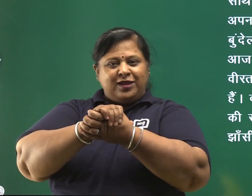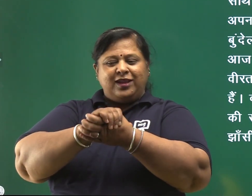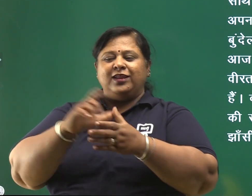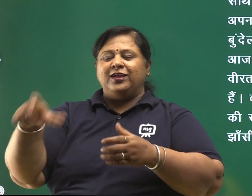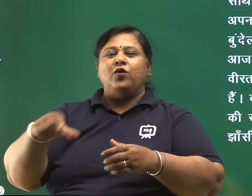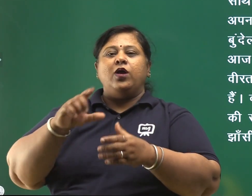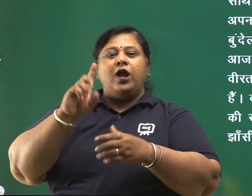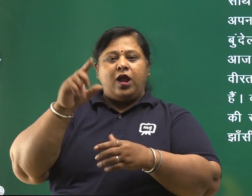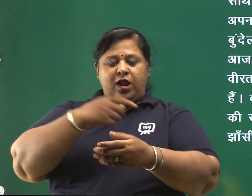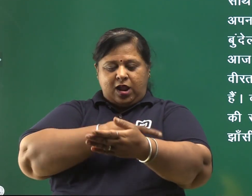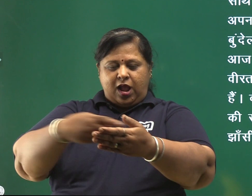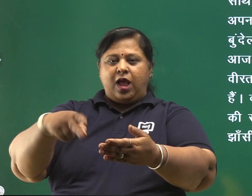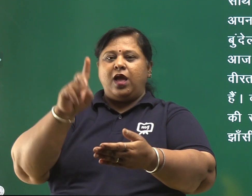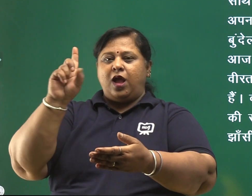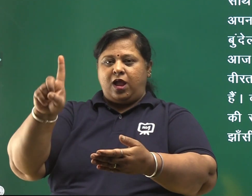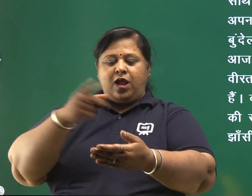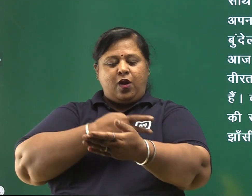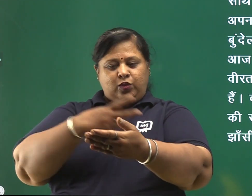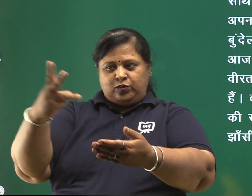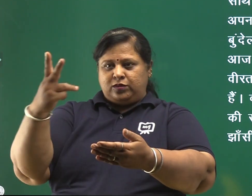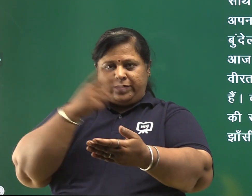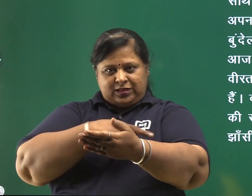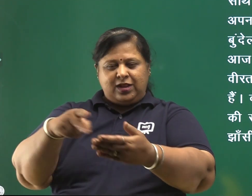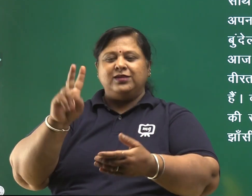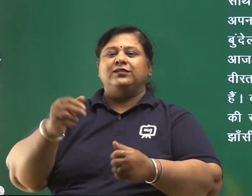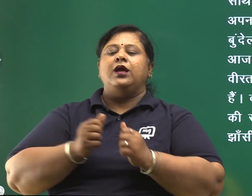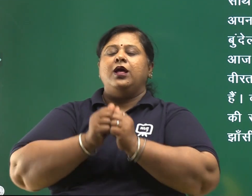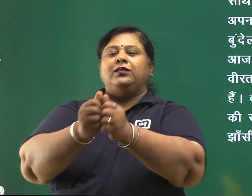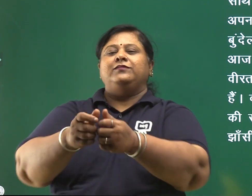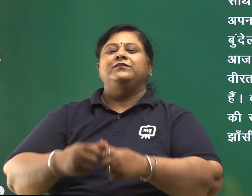कान्हा तथा मंदरा के साथ